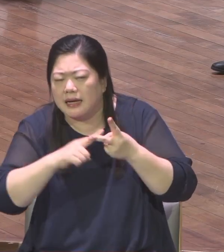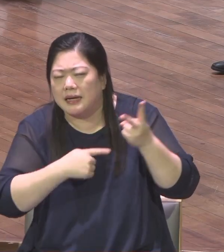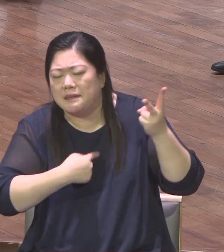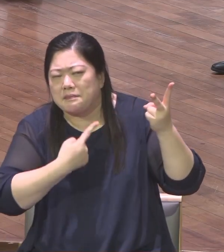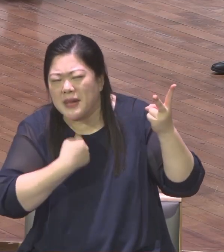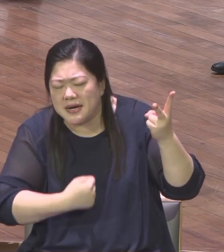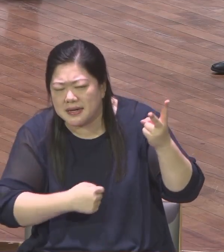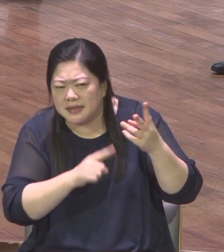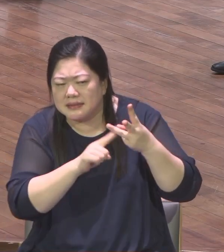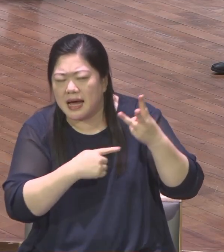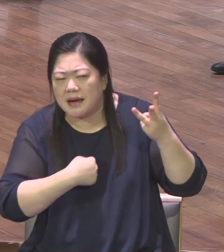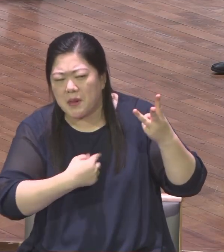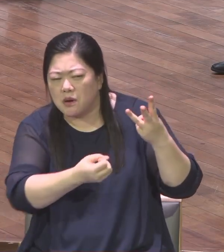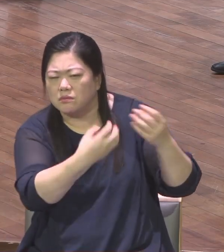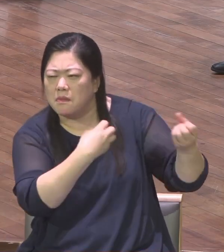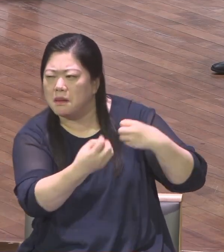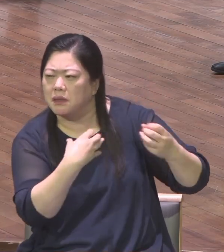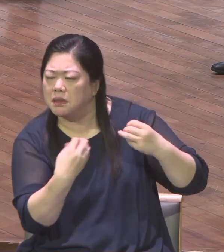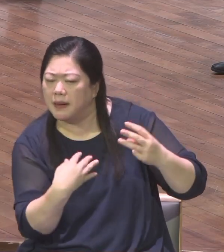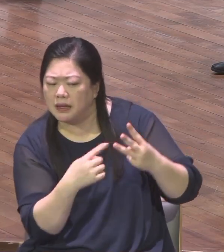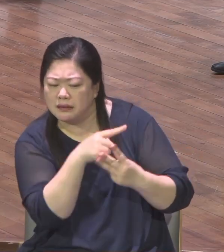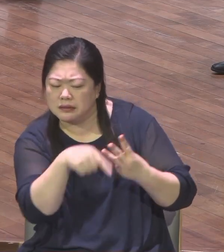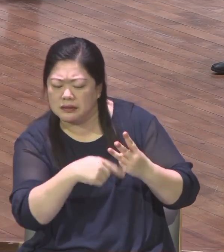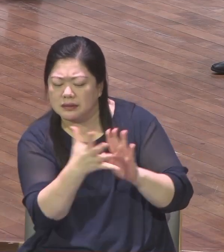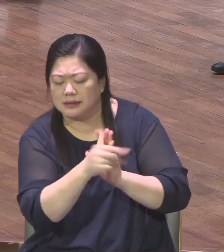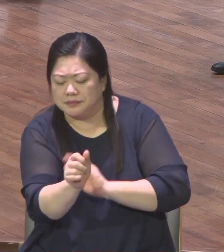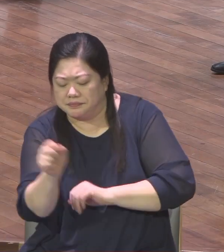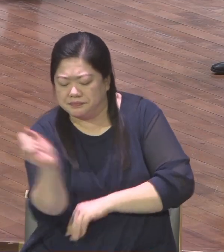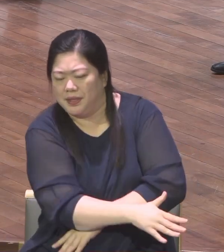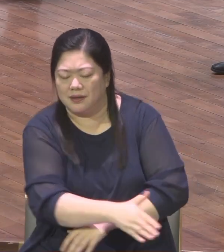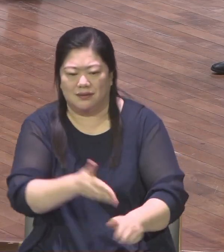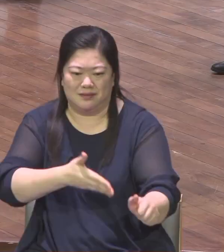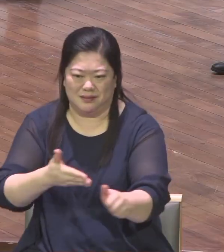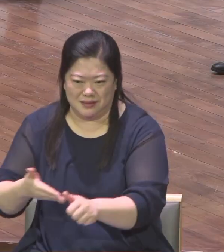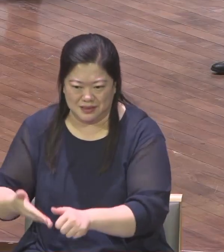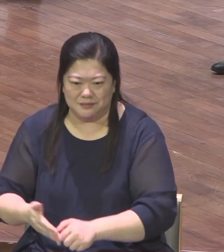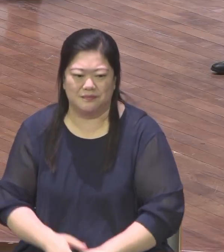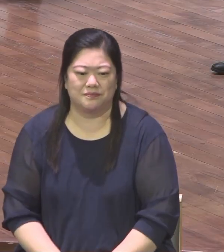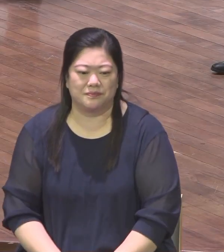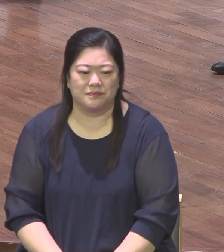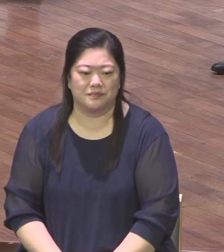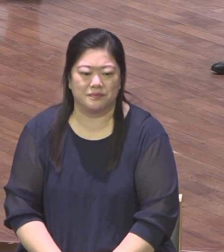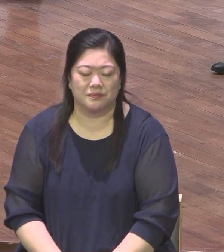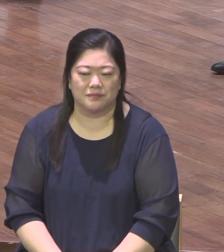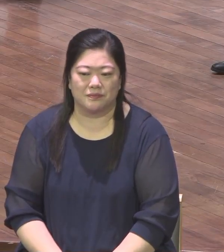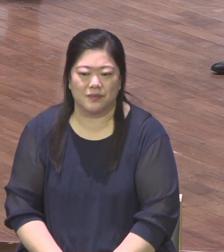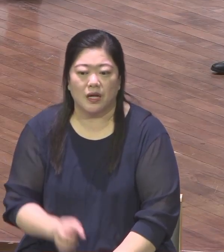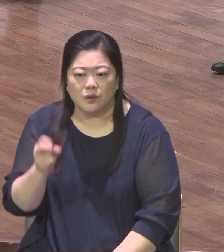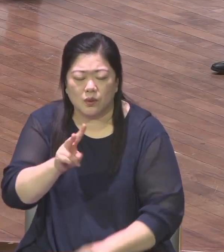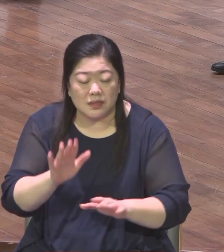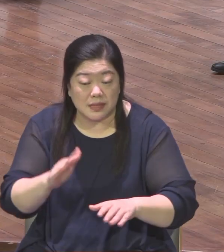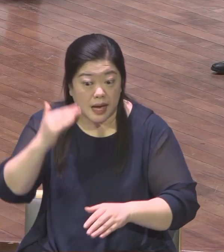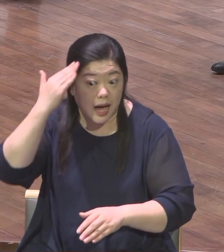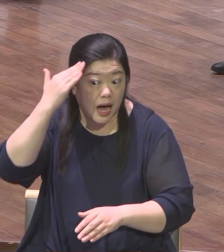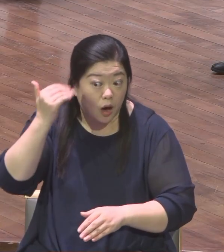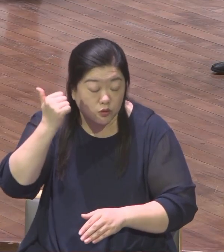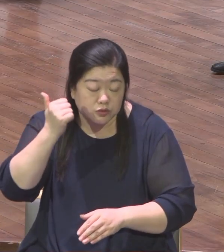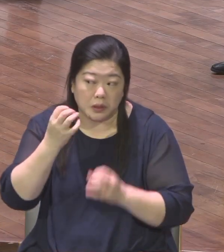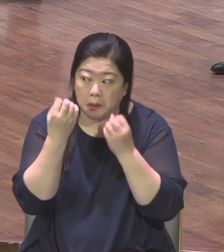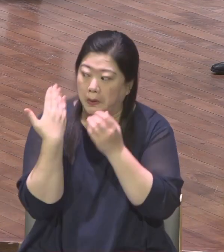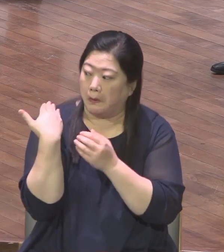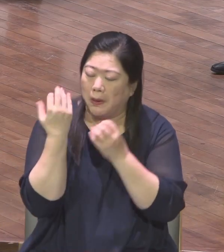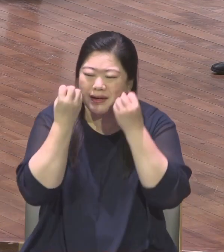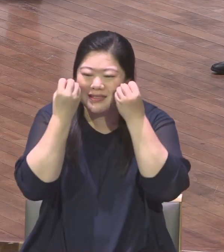내려놓고 100% 말씀에 올인하게 하여 주옵소서. 나라를 위해서 이제